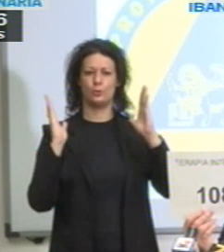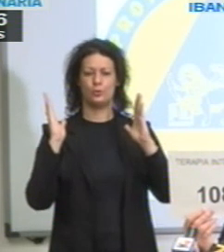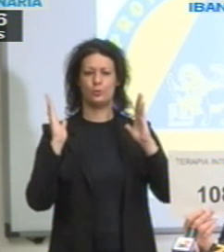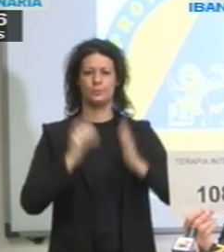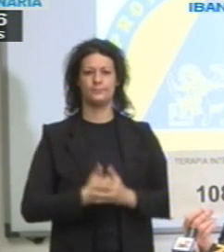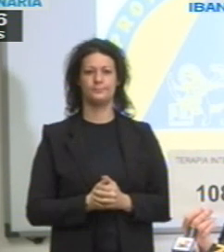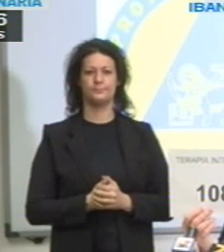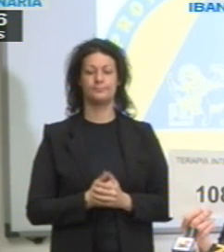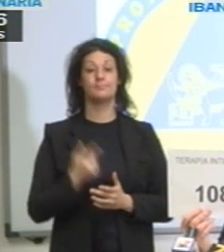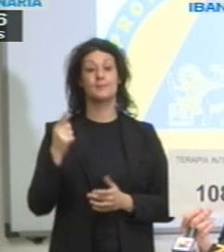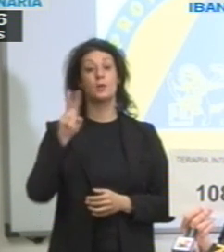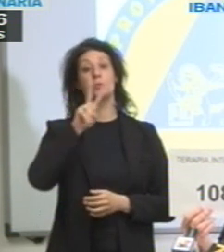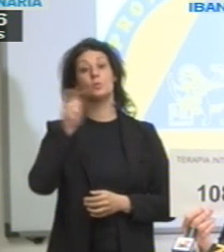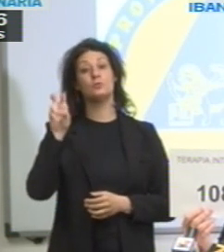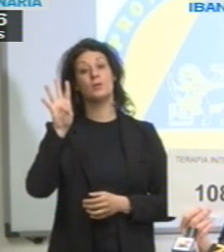i